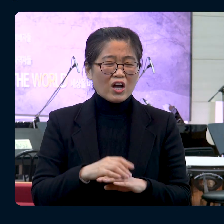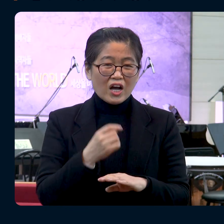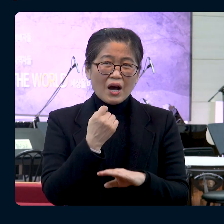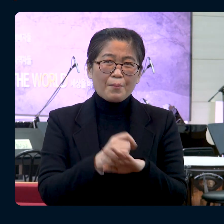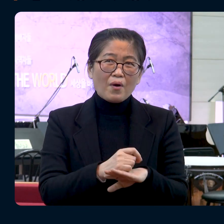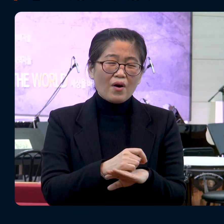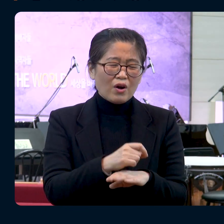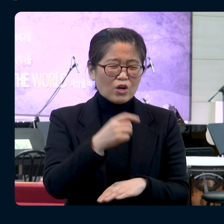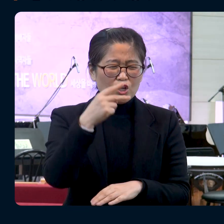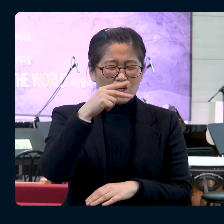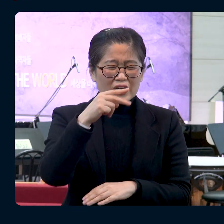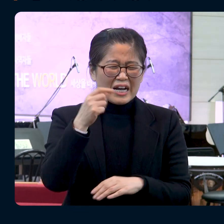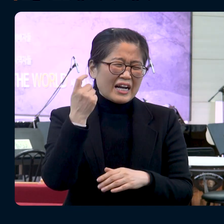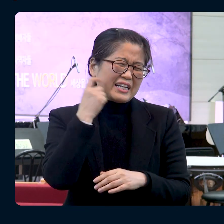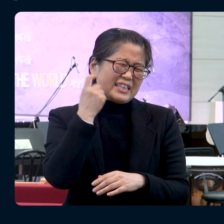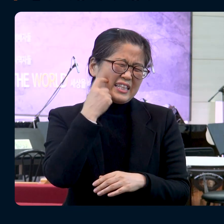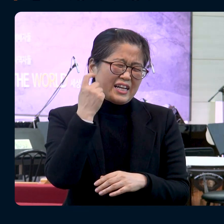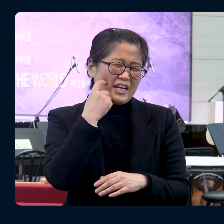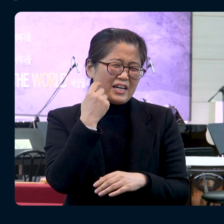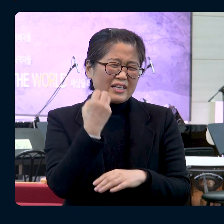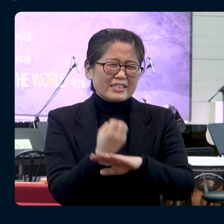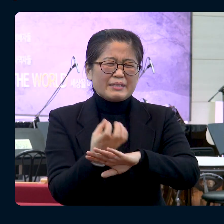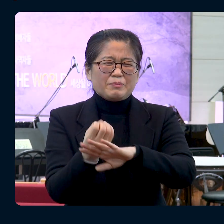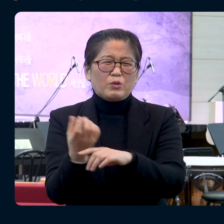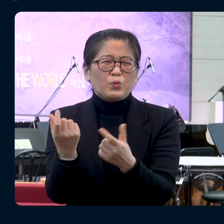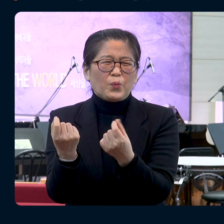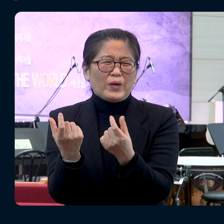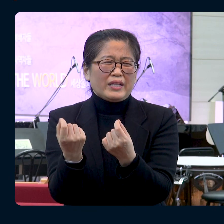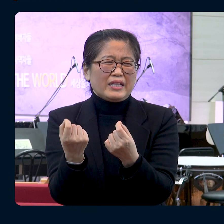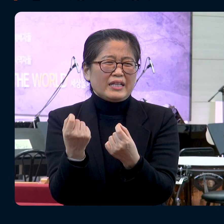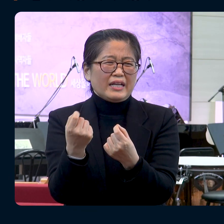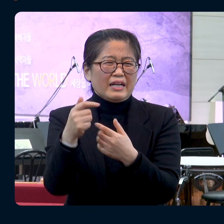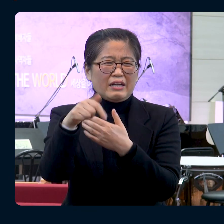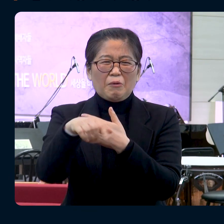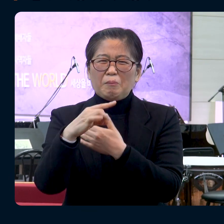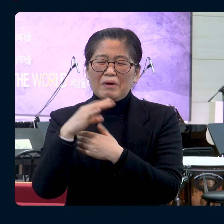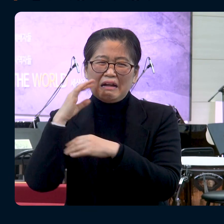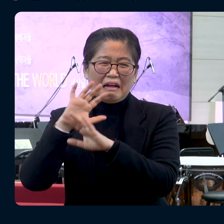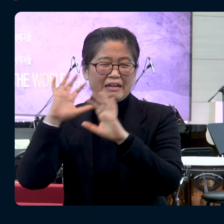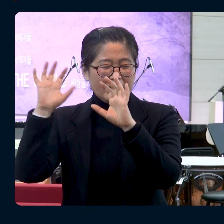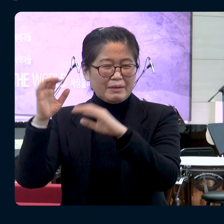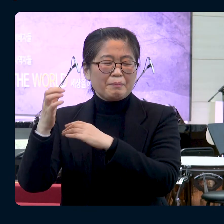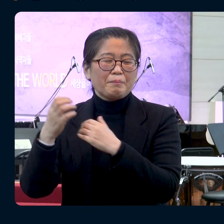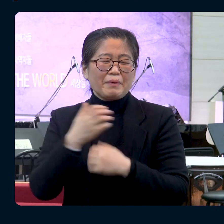이건 도금이죠, 그야말로. 그건 금이 아니에요. 가짜입니다. 그건.